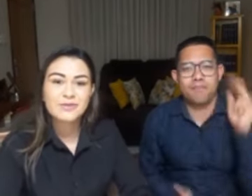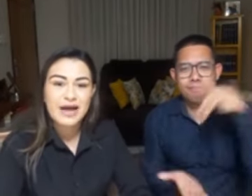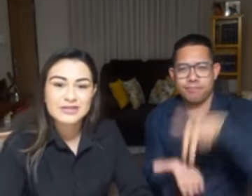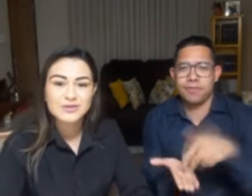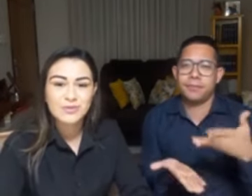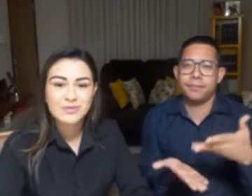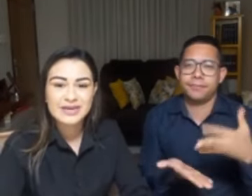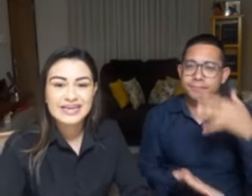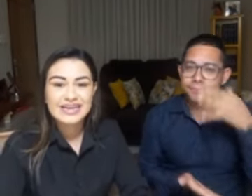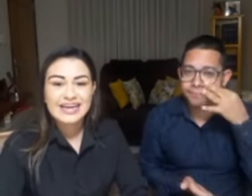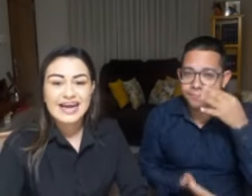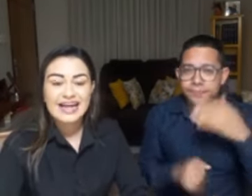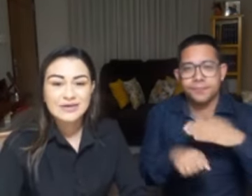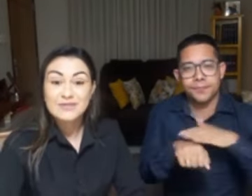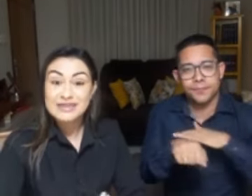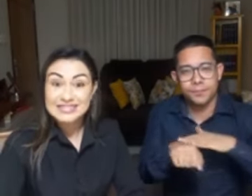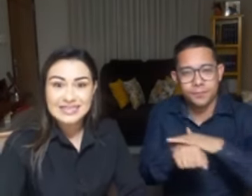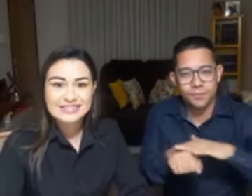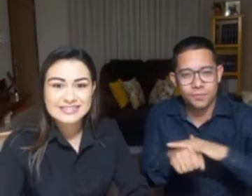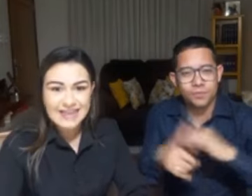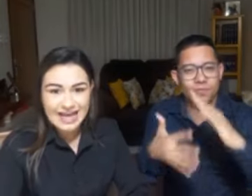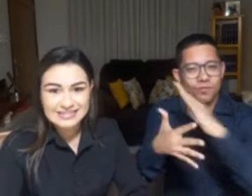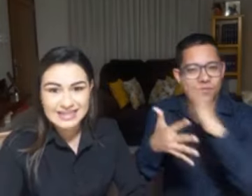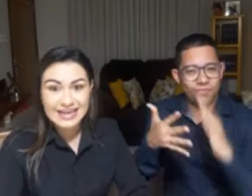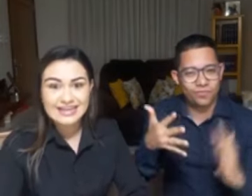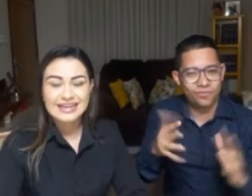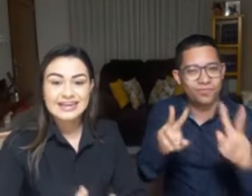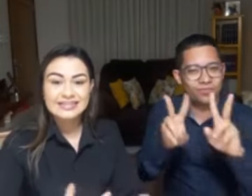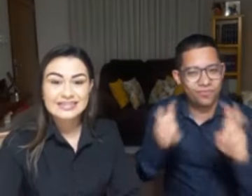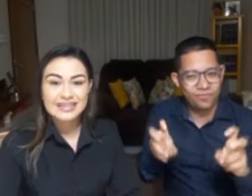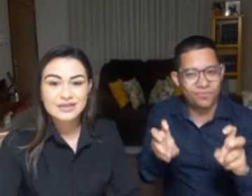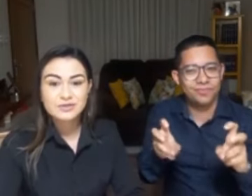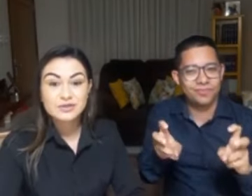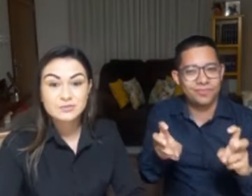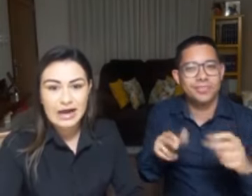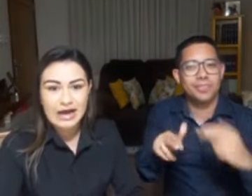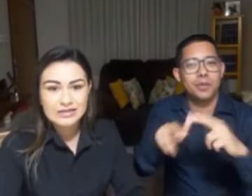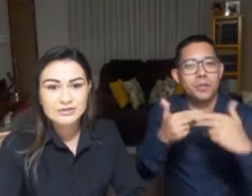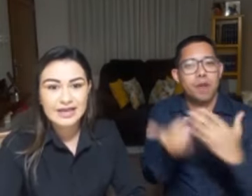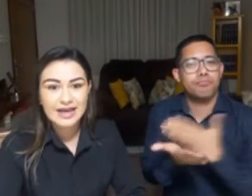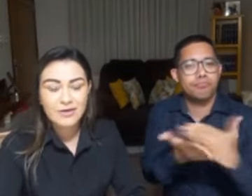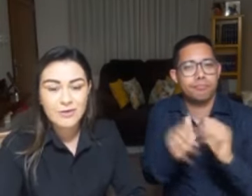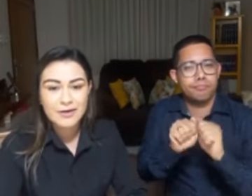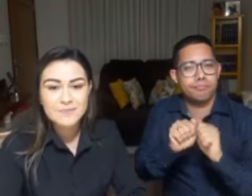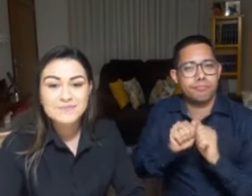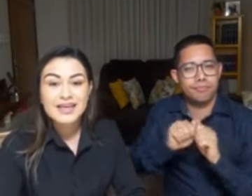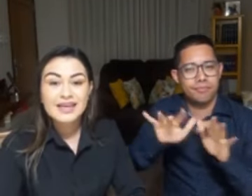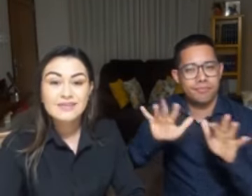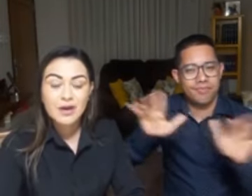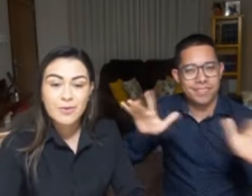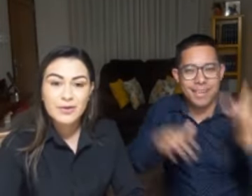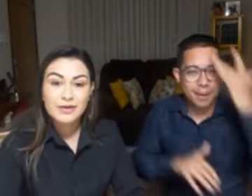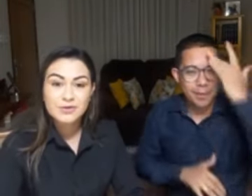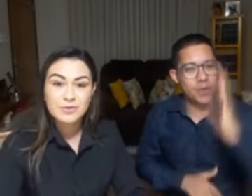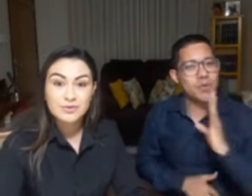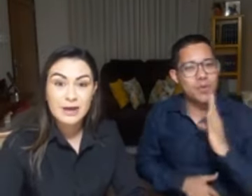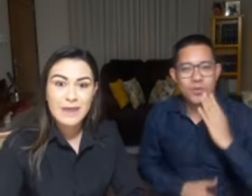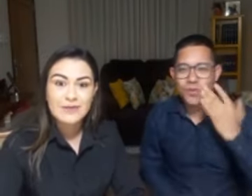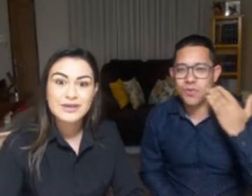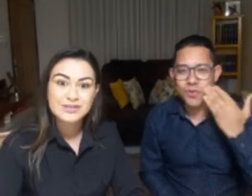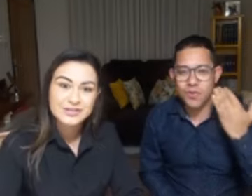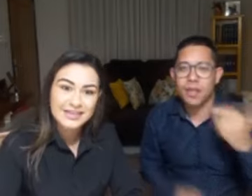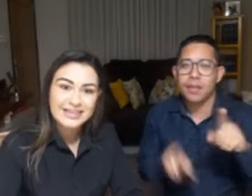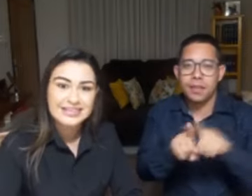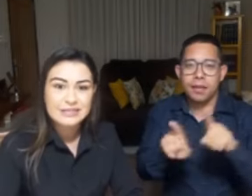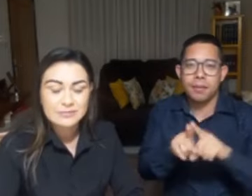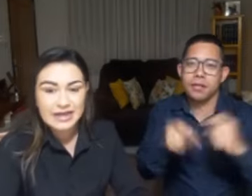pouquinho mais sobre a língua brasileira de sinais, né, ela que está ganhando aí um espaço, né, agora, e falar um pouquinho sobre o trabalho